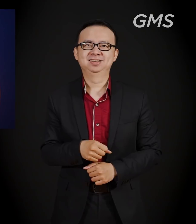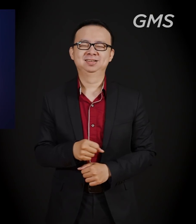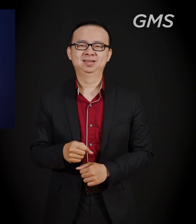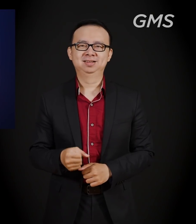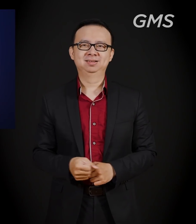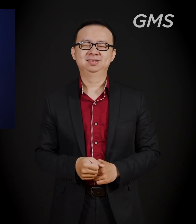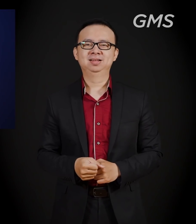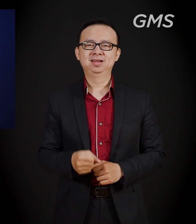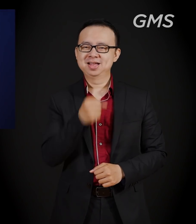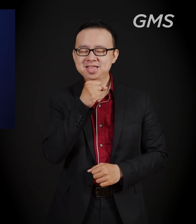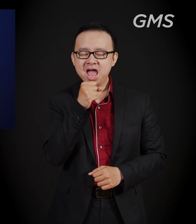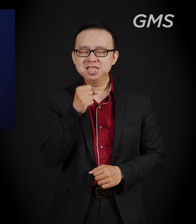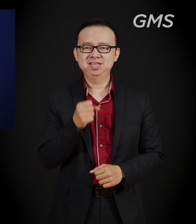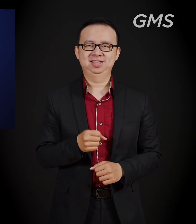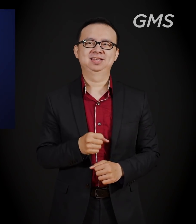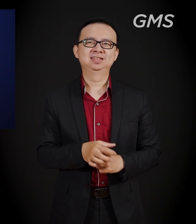lihat.